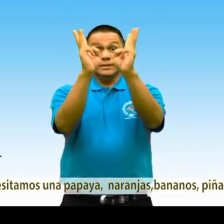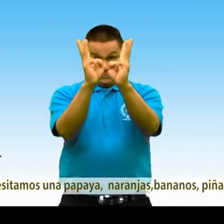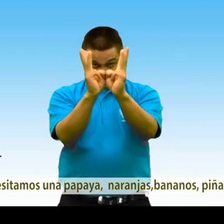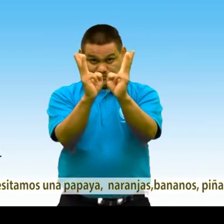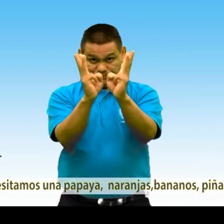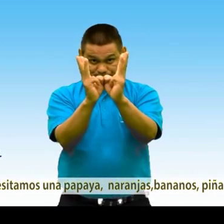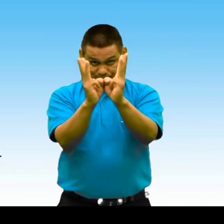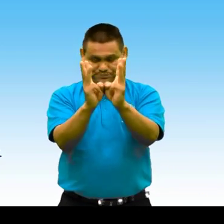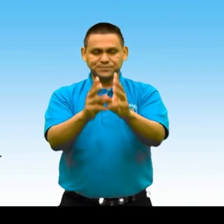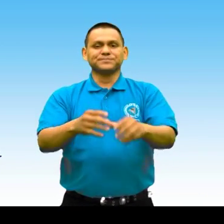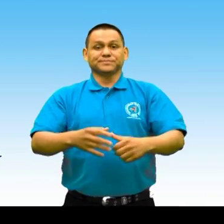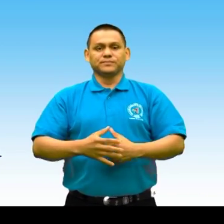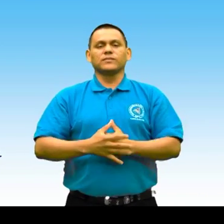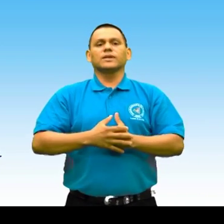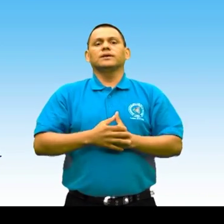piña.